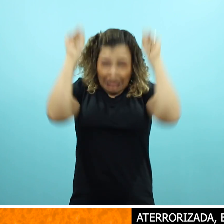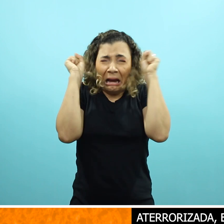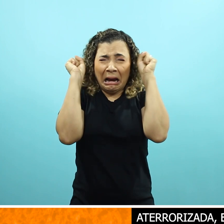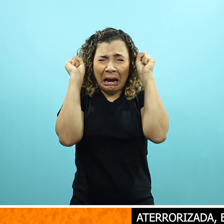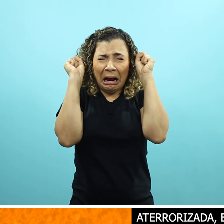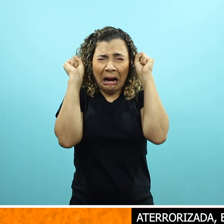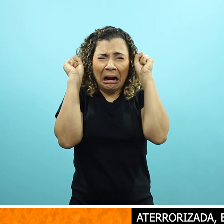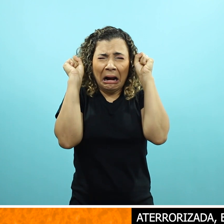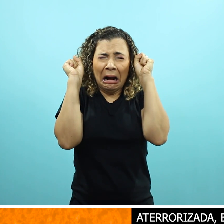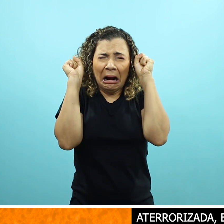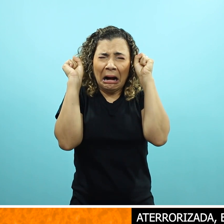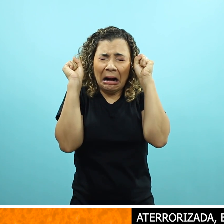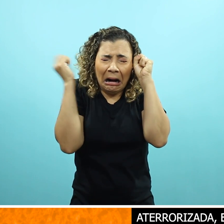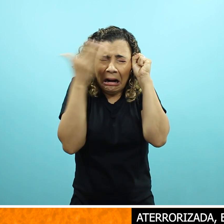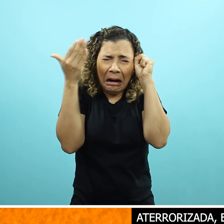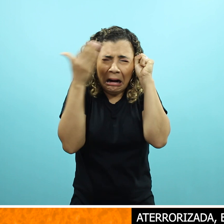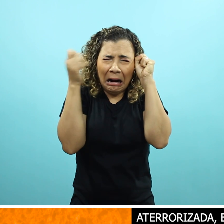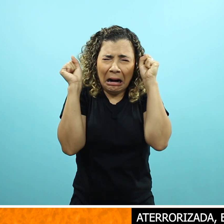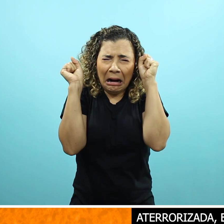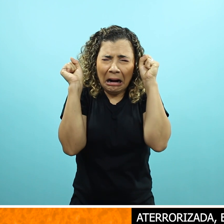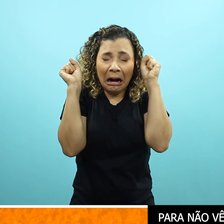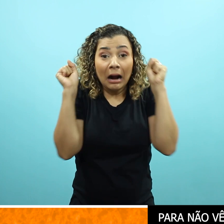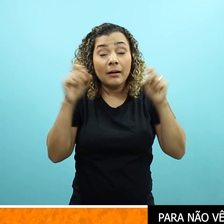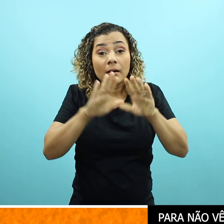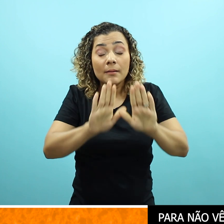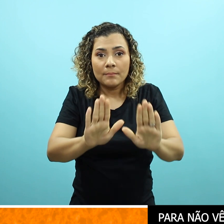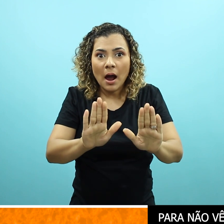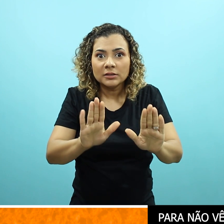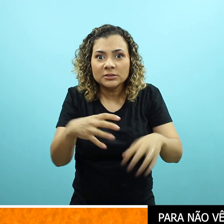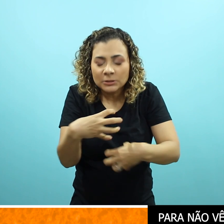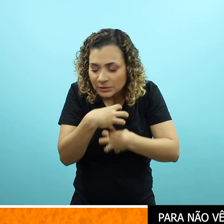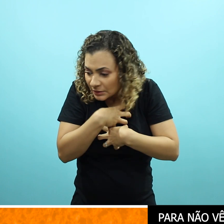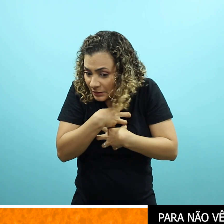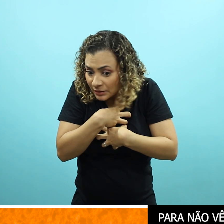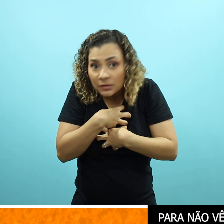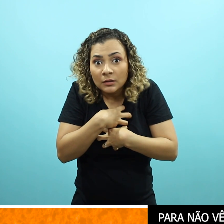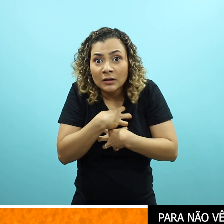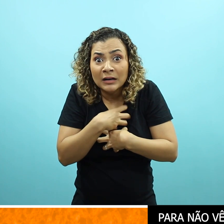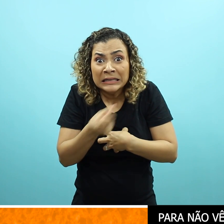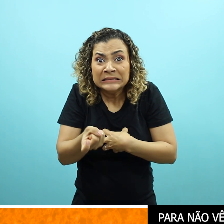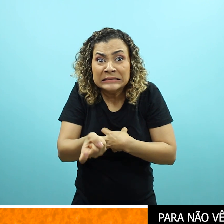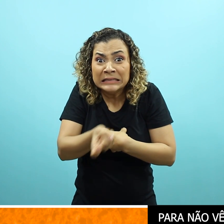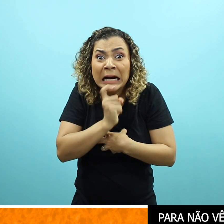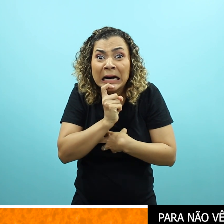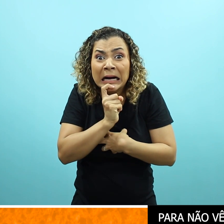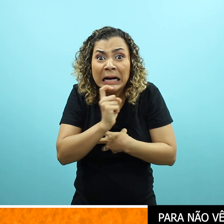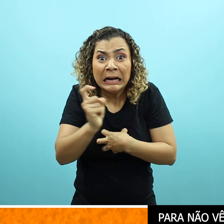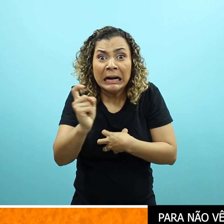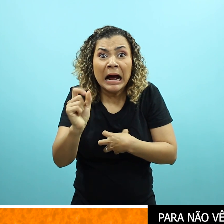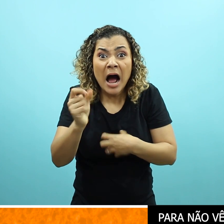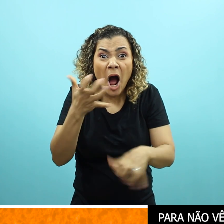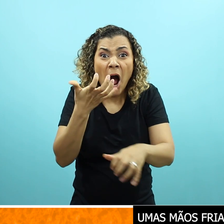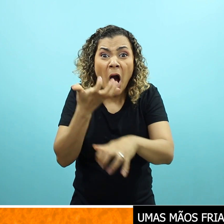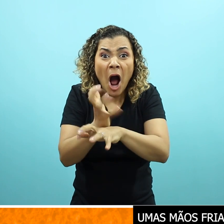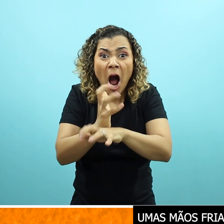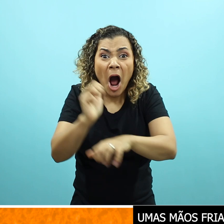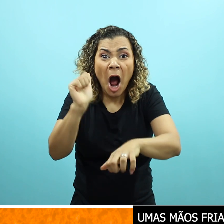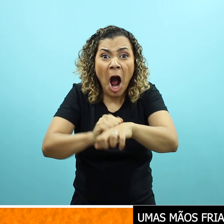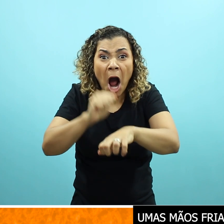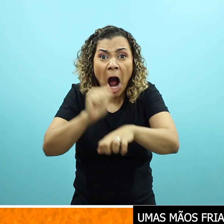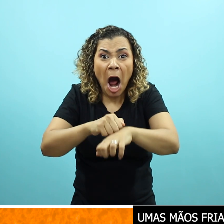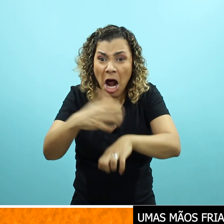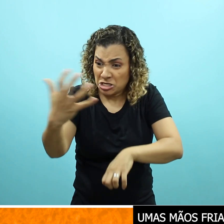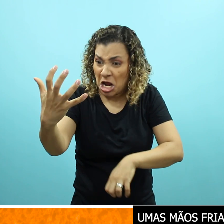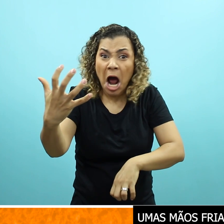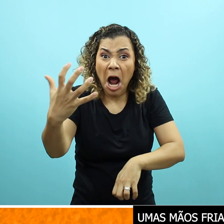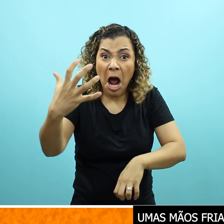Aterrorizada, escondeu-se debaixo das cobertas para não vê-lo, mas imediatamente sentiu uma das mãos